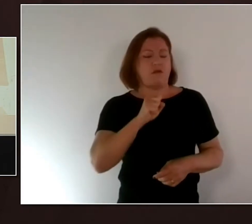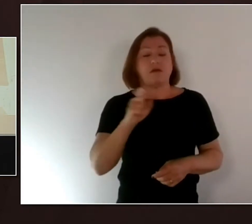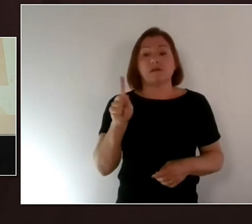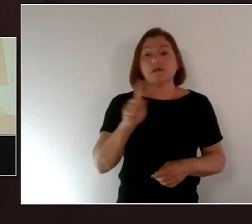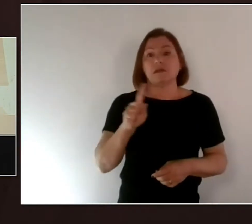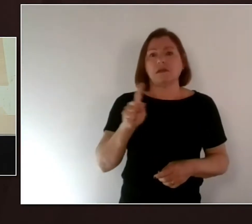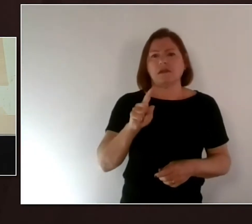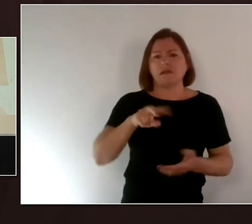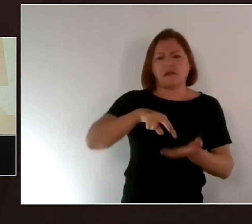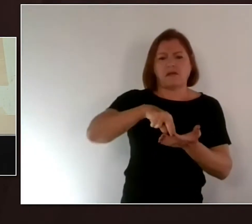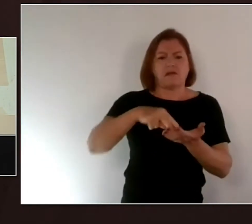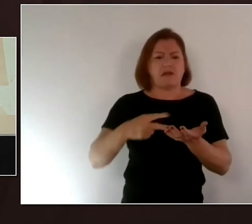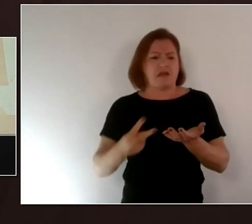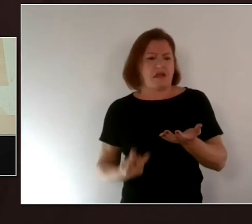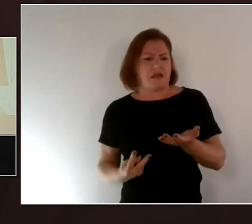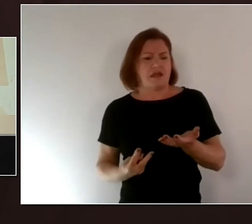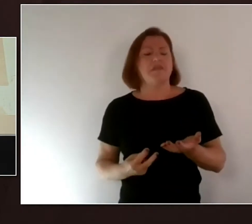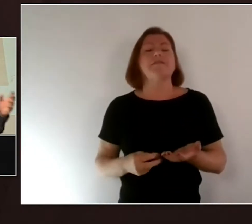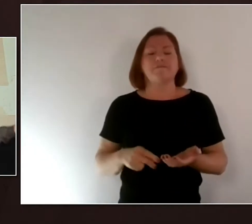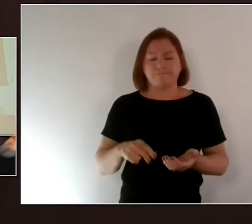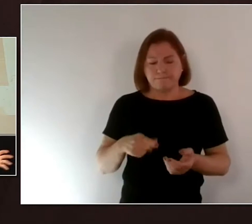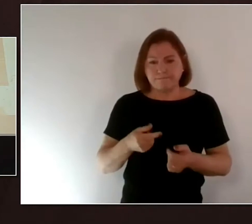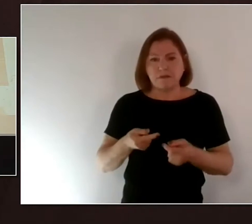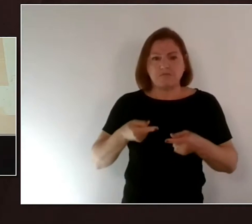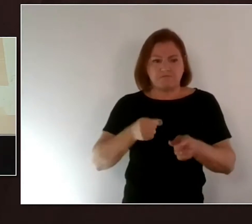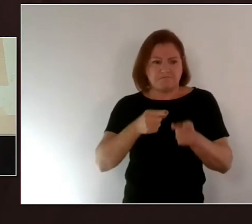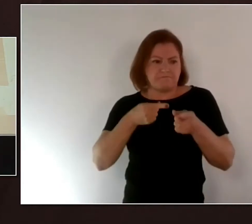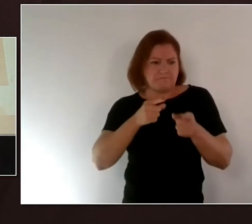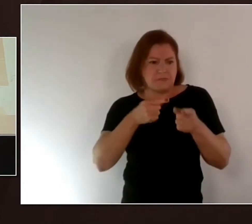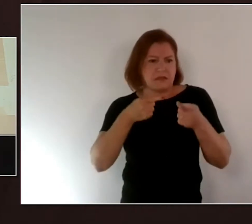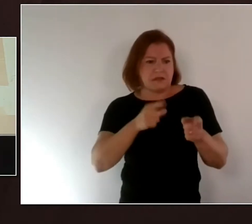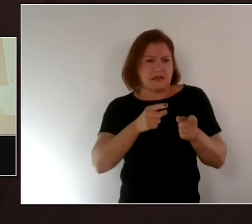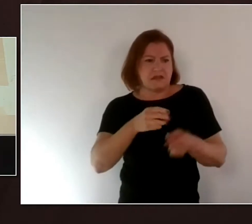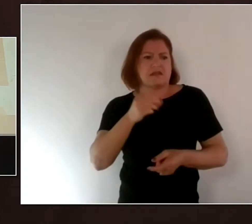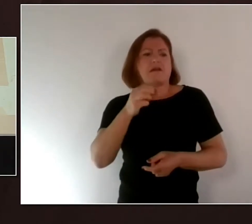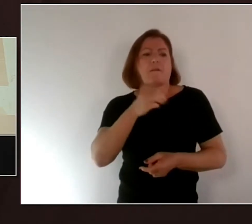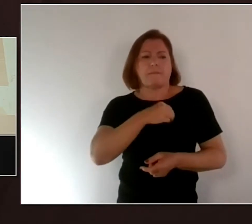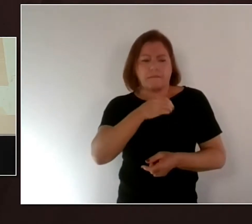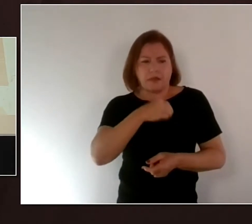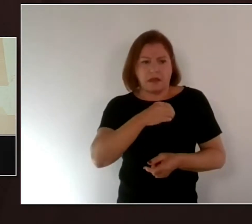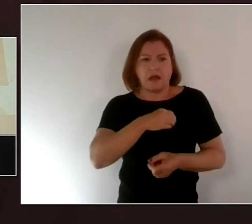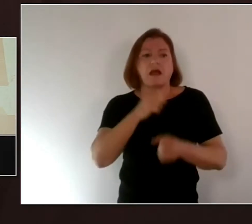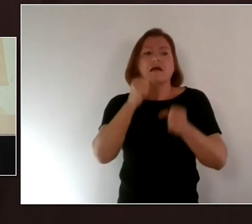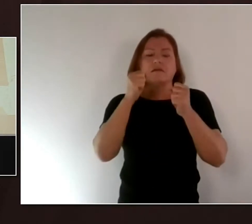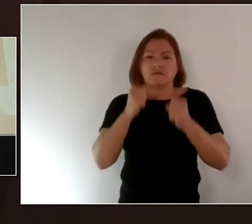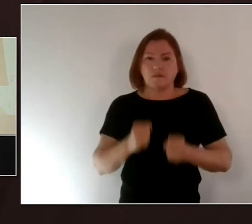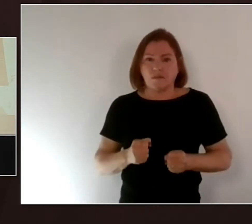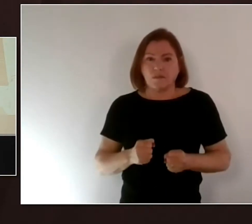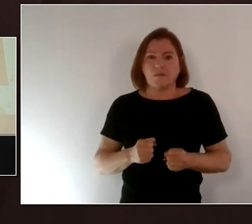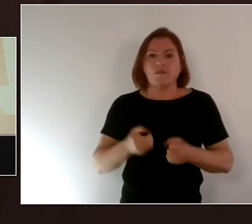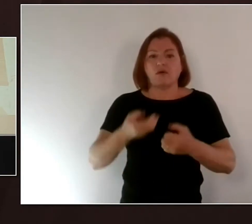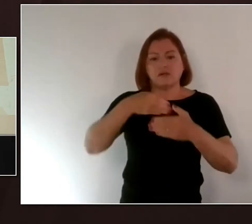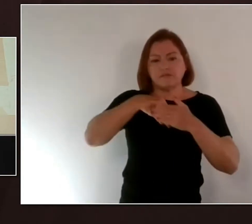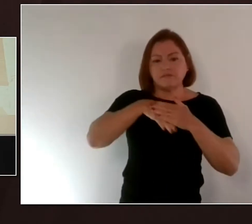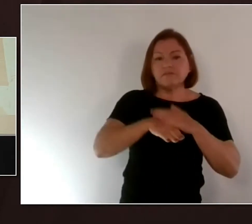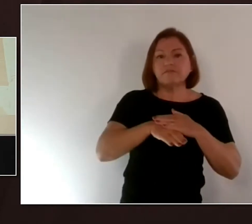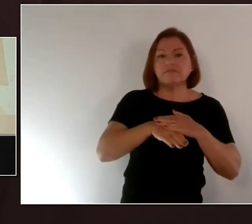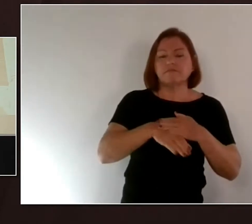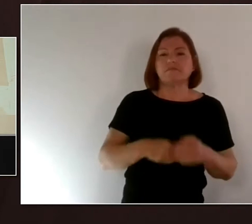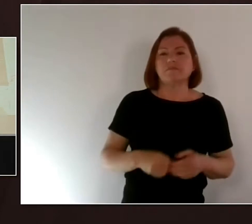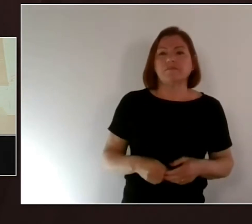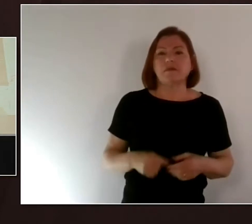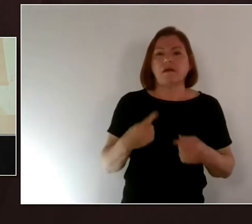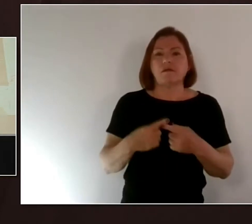cairíamos em determinadas tentações, em determinados pecados, mas cuidado. Ele é o sedutor, ele é